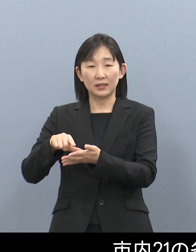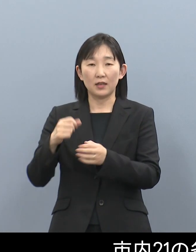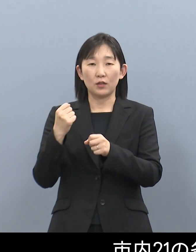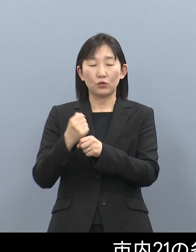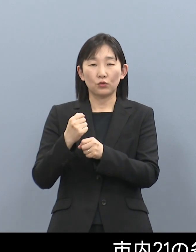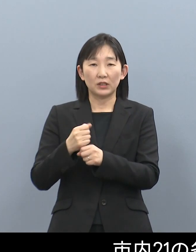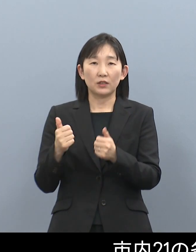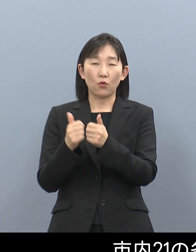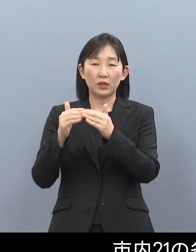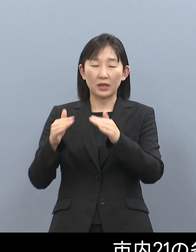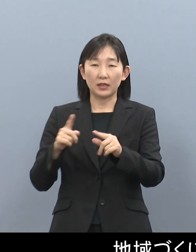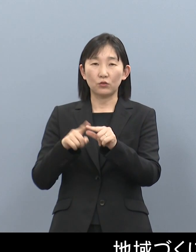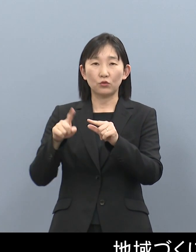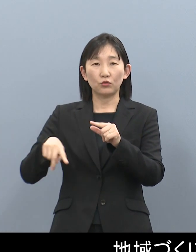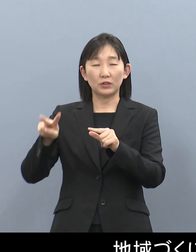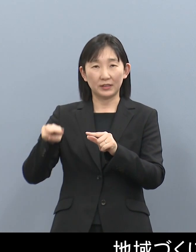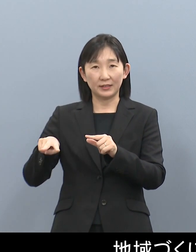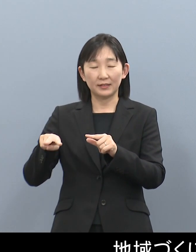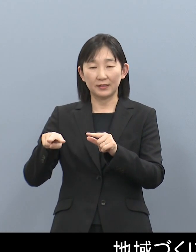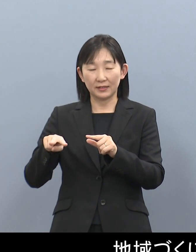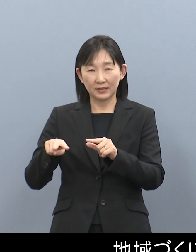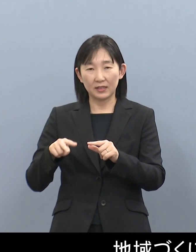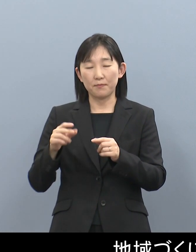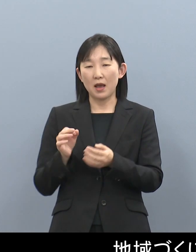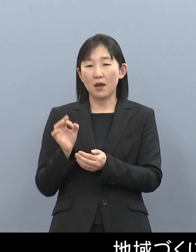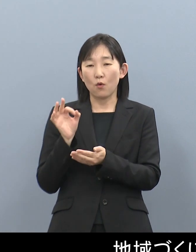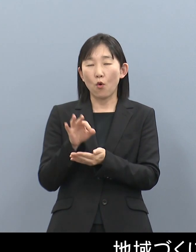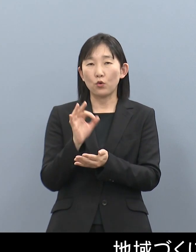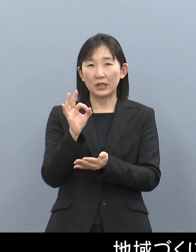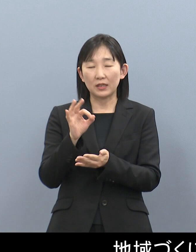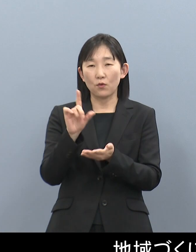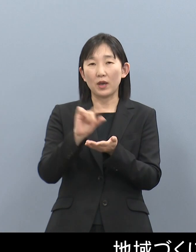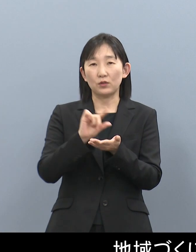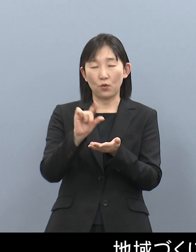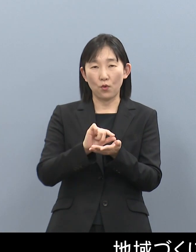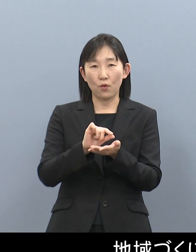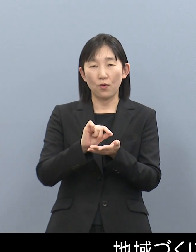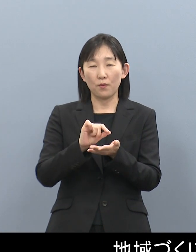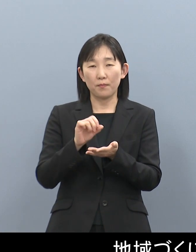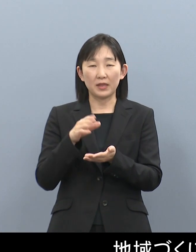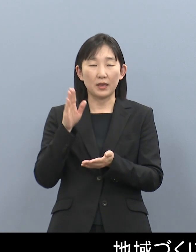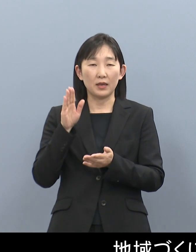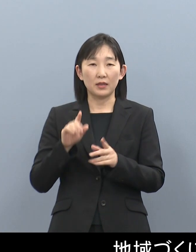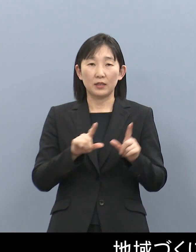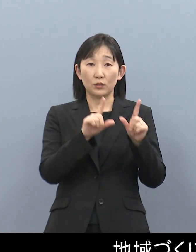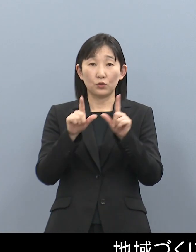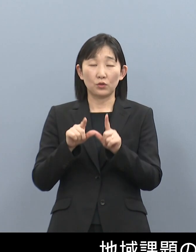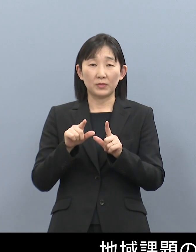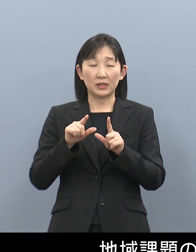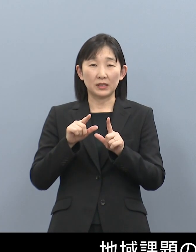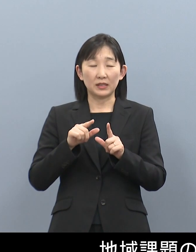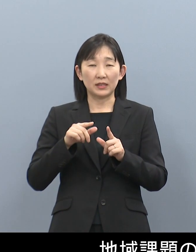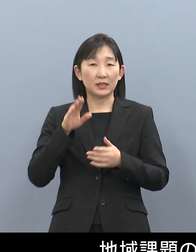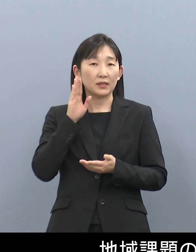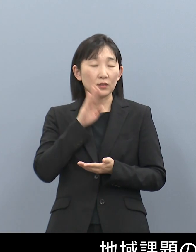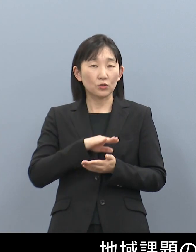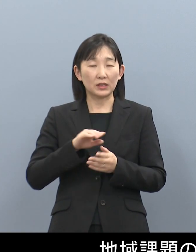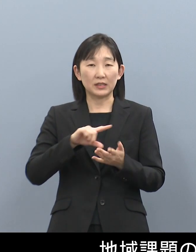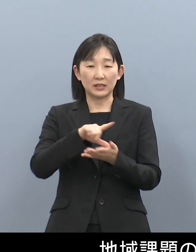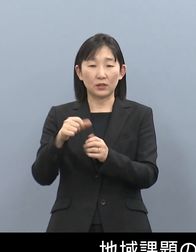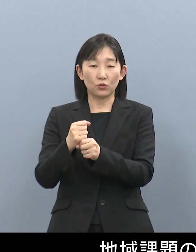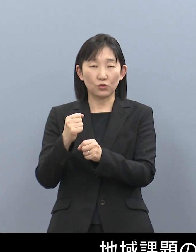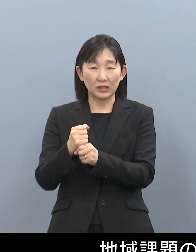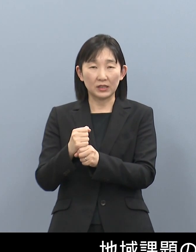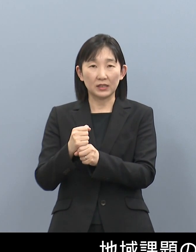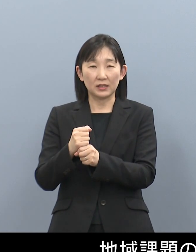協議会等を中心に地域づくり交付金などを活用され、住みよい地域づくりに向け地域課題の解決